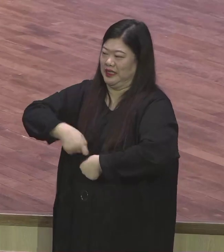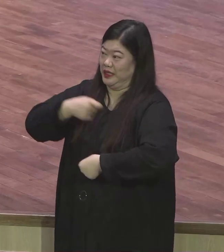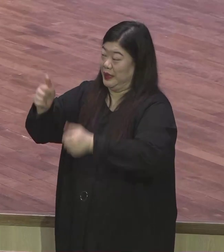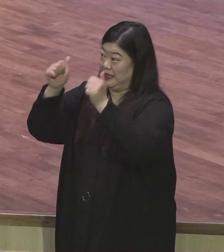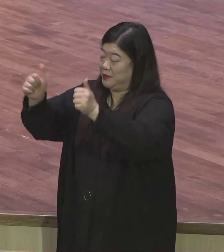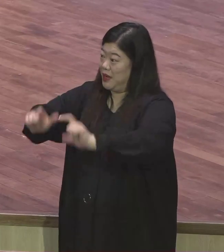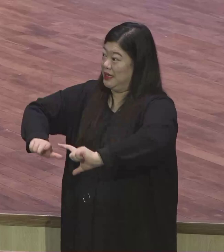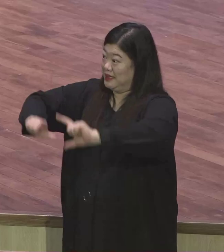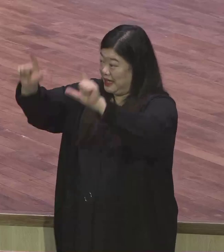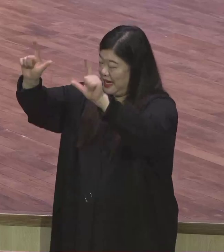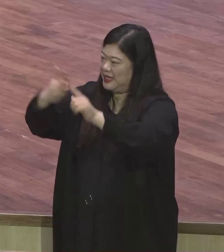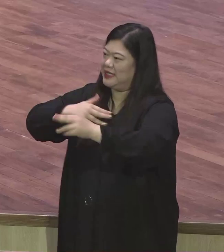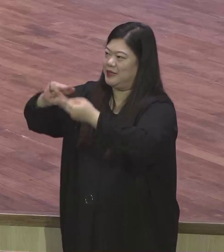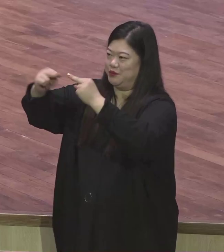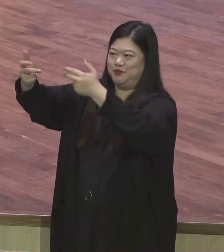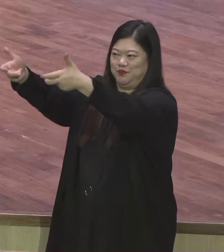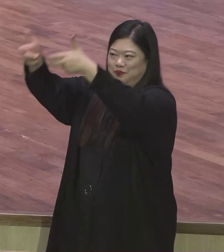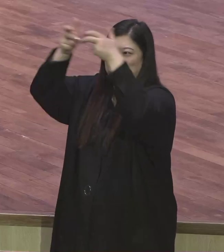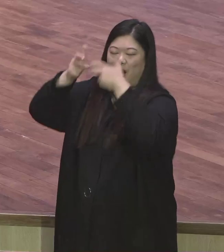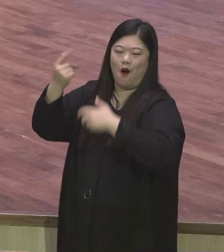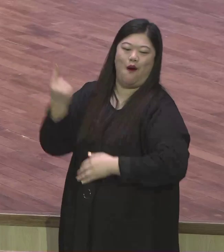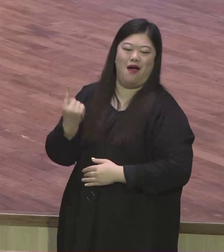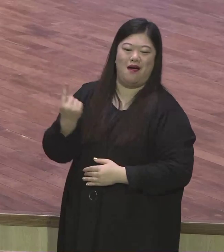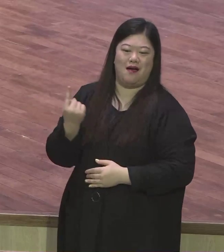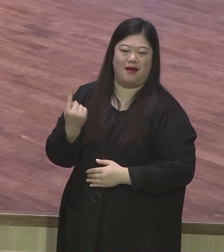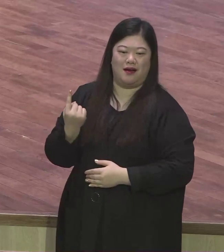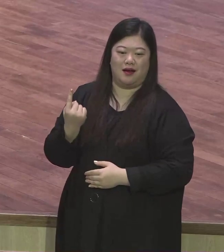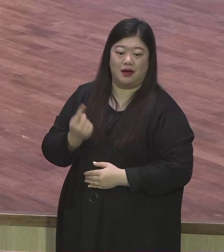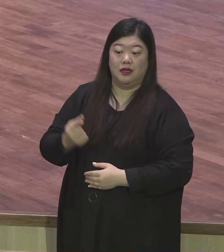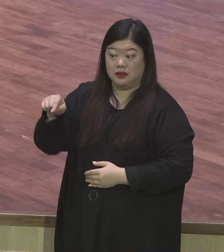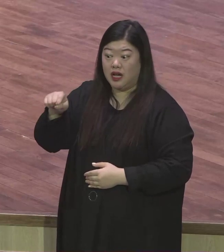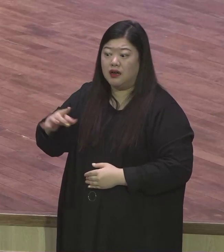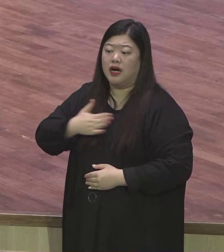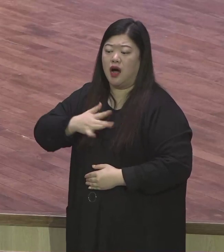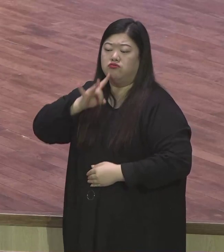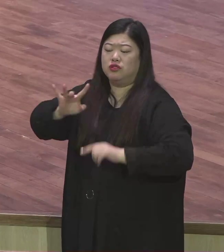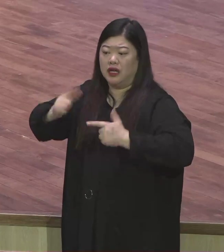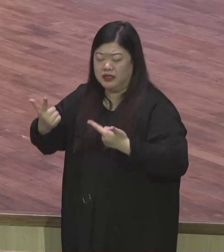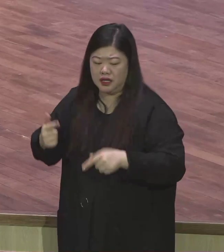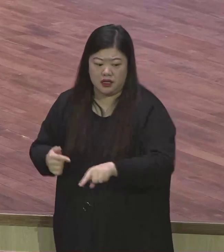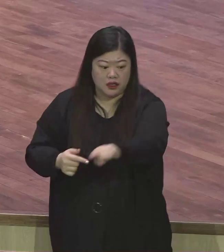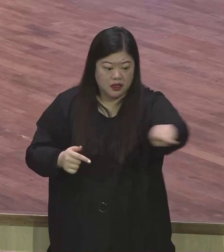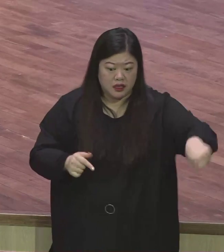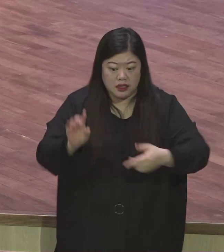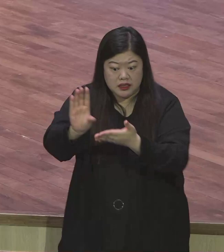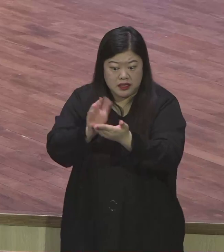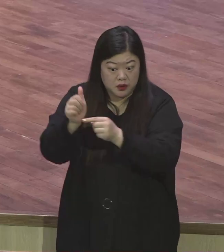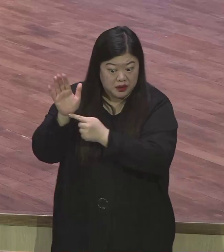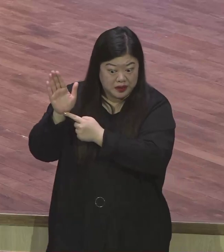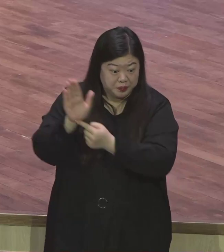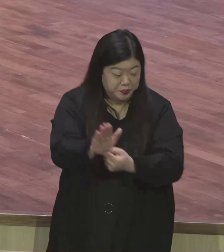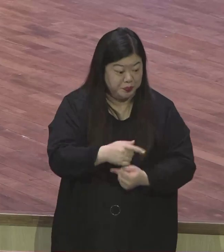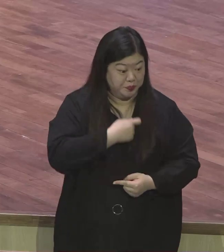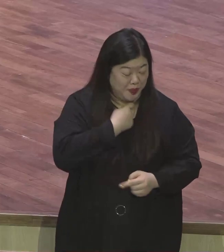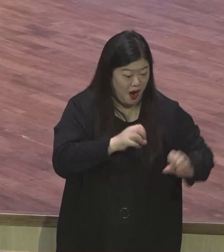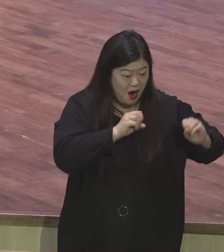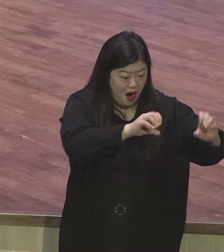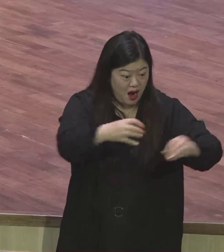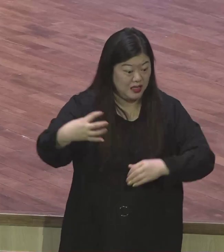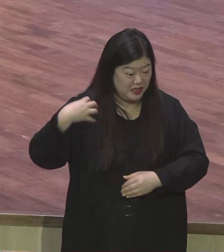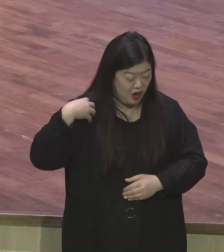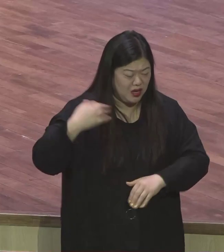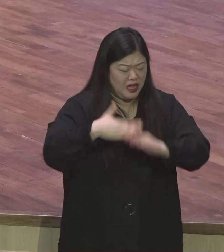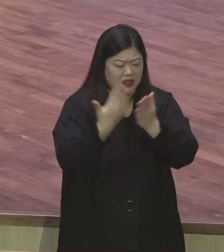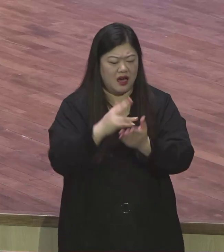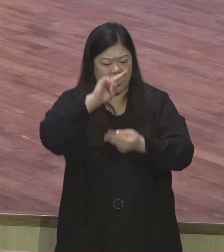재판장이 그날에 내게 주실 것이니 내게만 아니라 주의 나타나심을 사모하는 모든 자에게니라고 말씀을